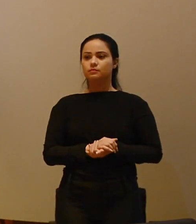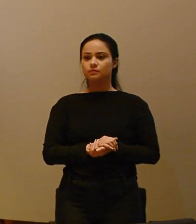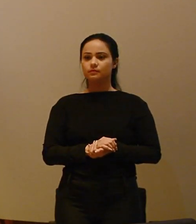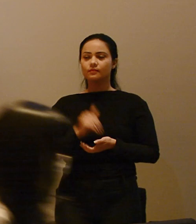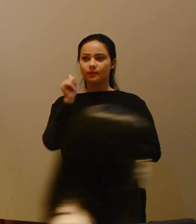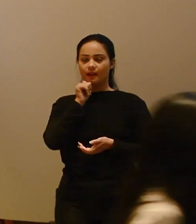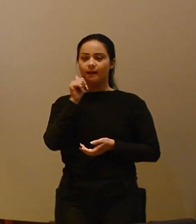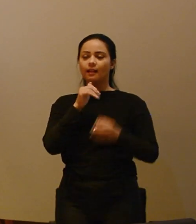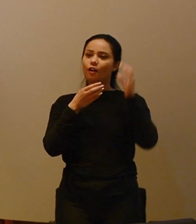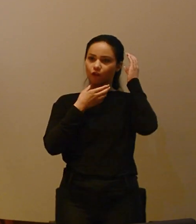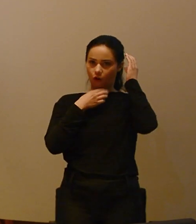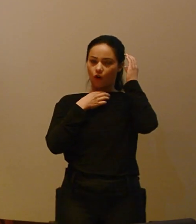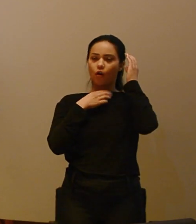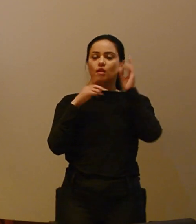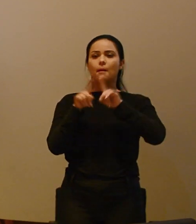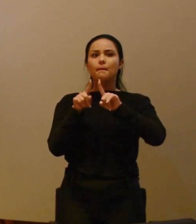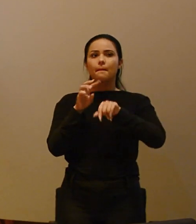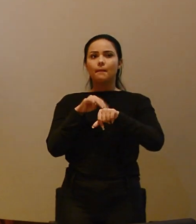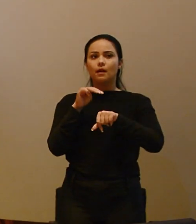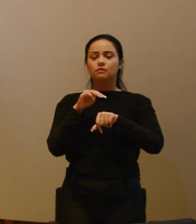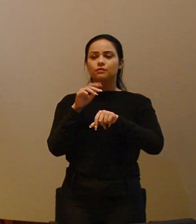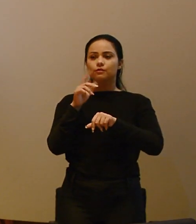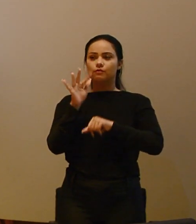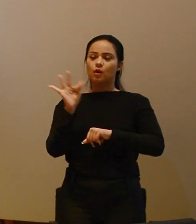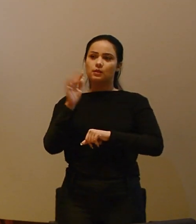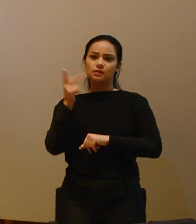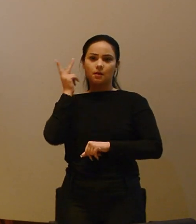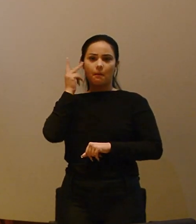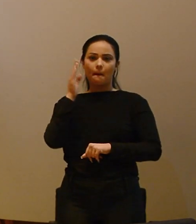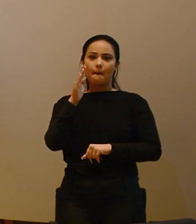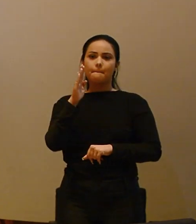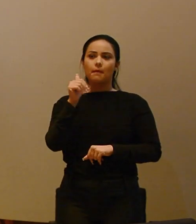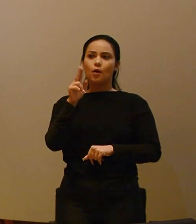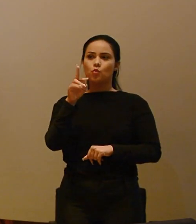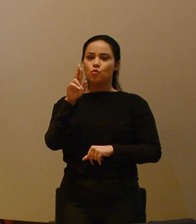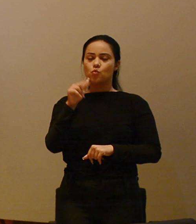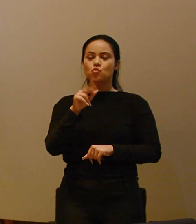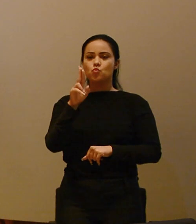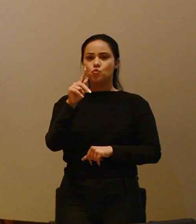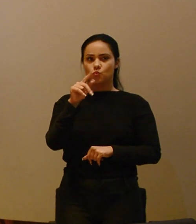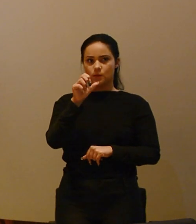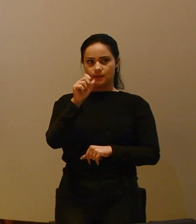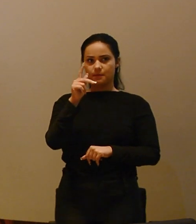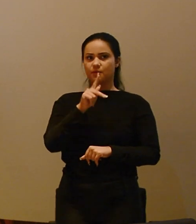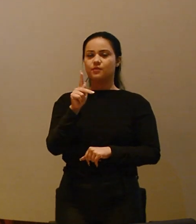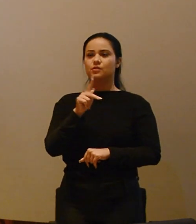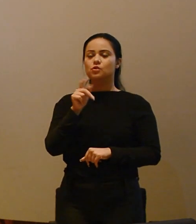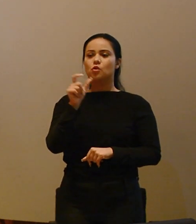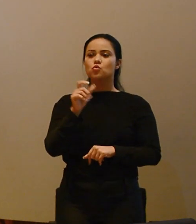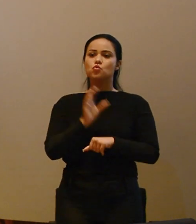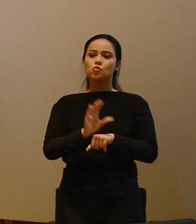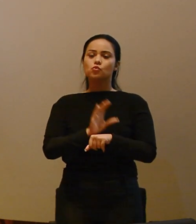Ela é fonoaudióloga e mestre pela Universidade de São Paulo, campus Bauru, doutora em ciências pela USP, professora titular do curso